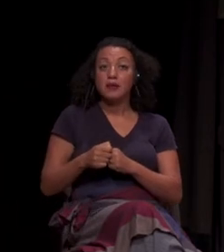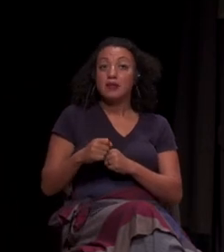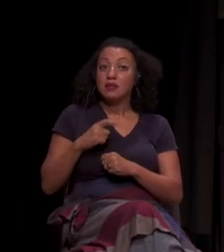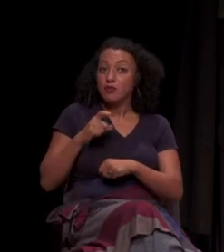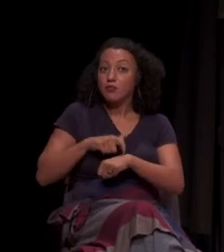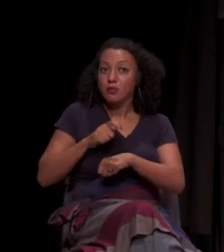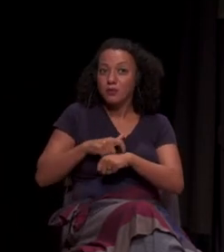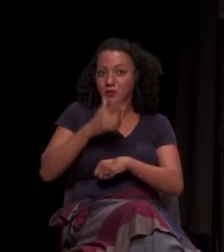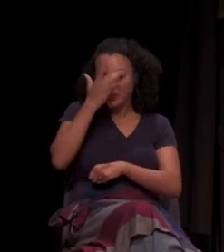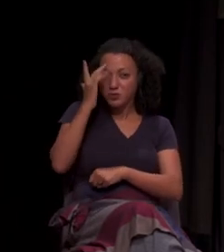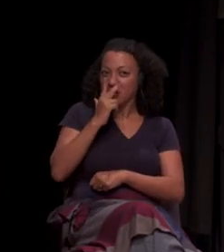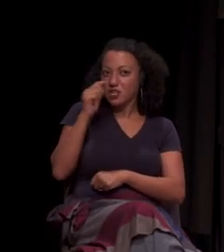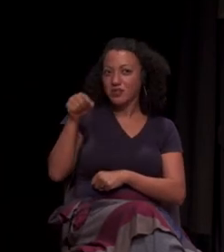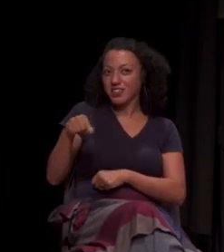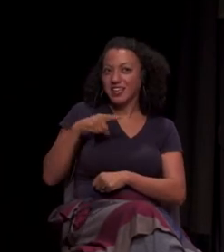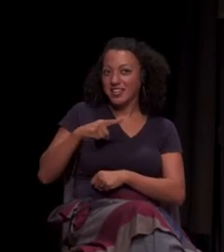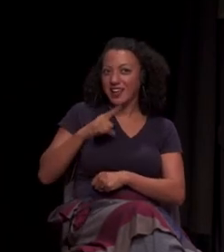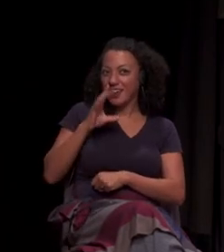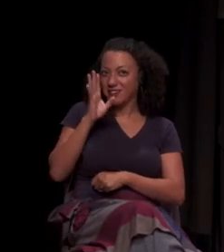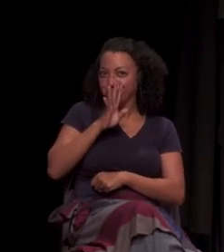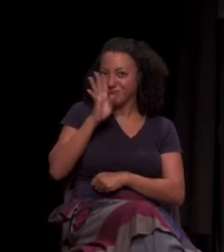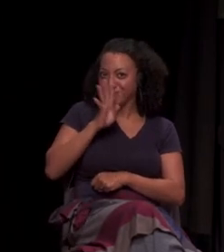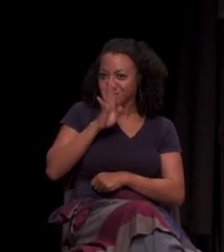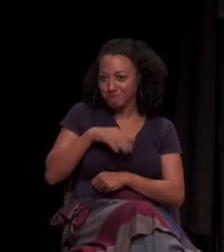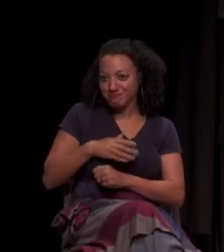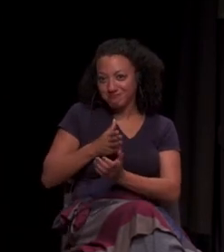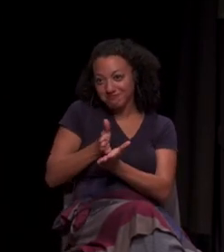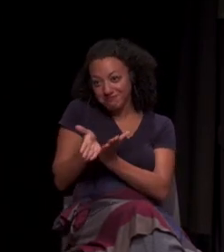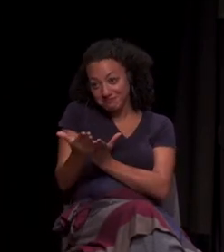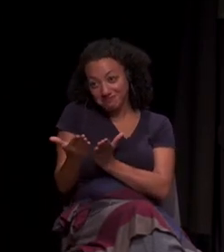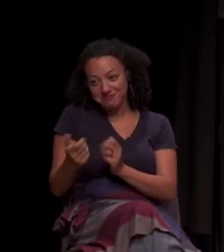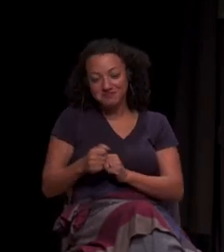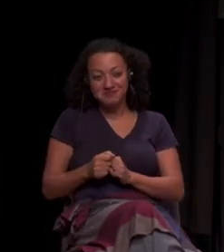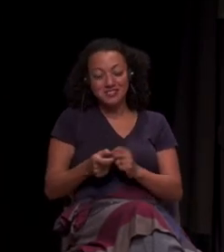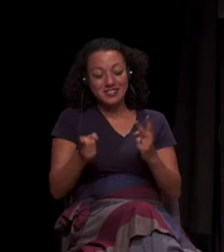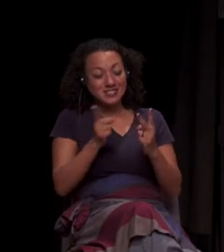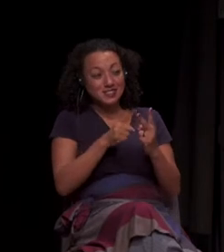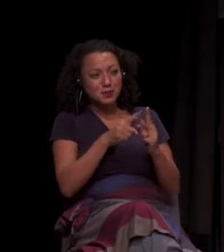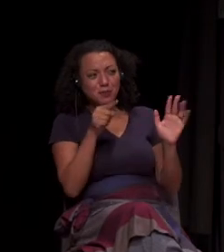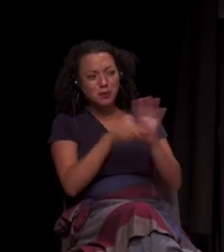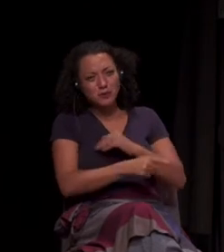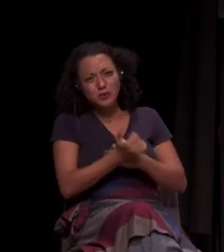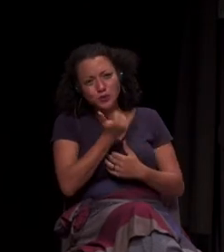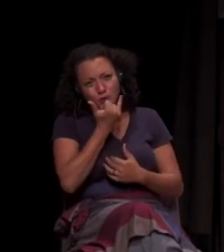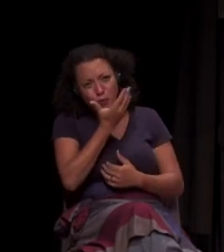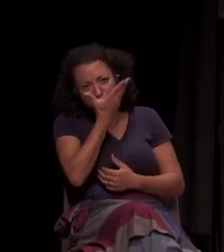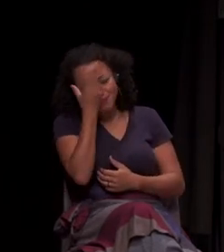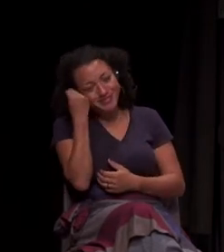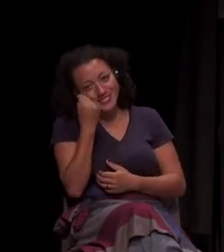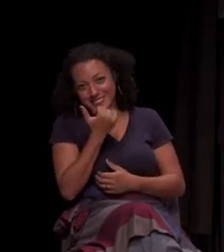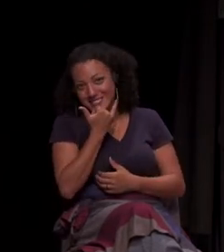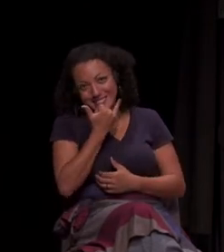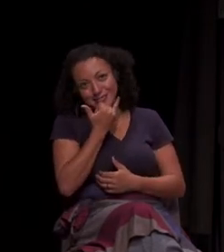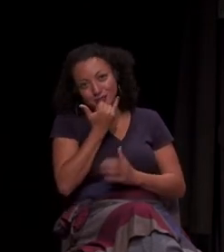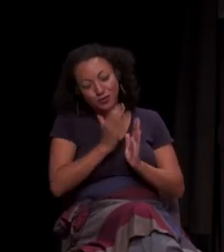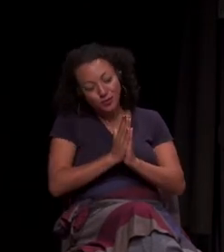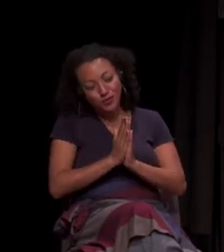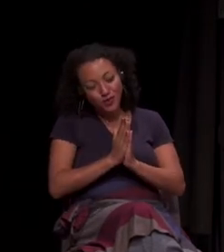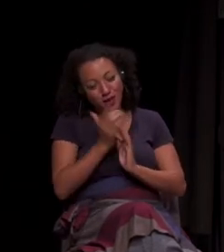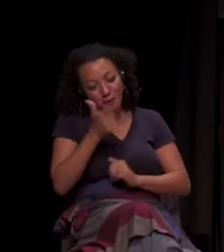I'm sorry, I need you to, I'm not going to take them all at once because I'm not remembering them. They're good questions.